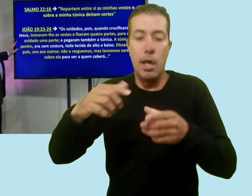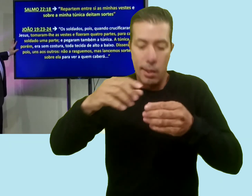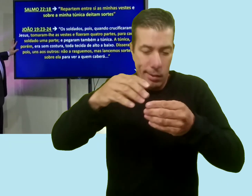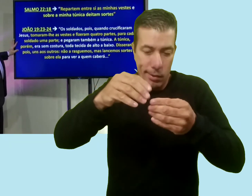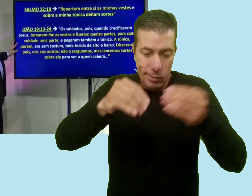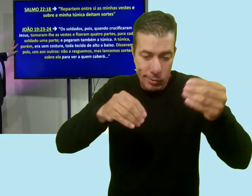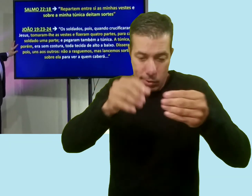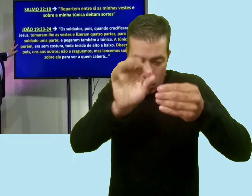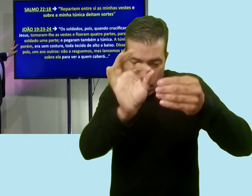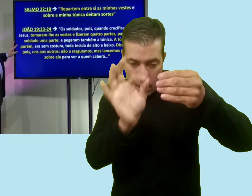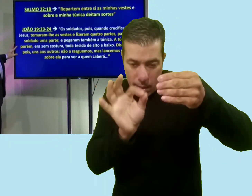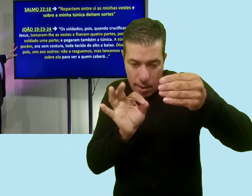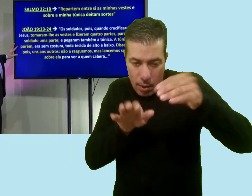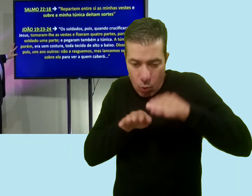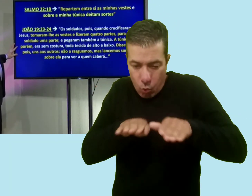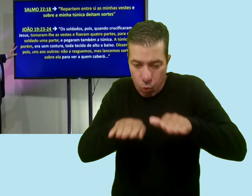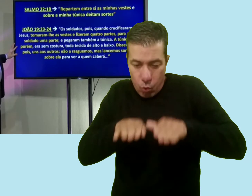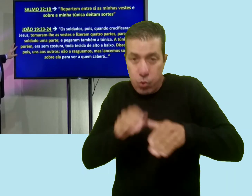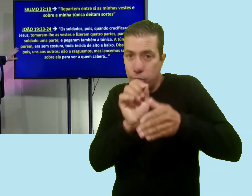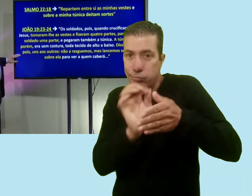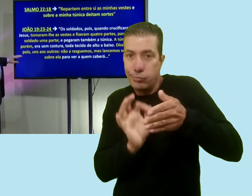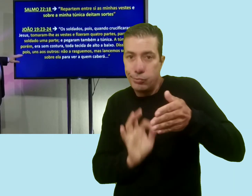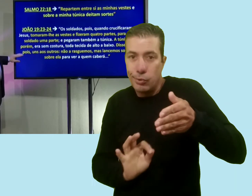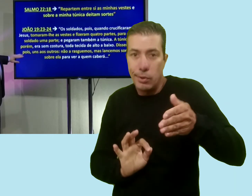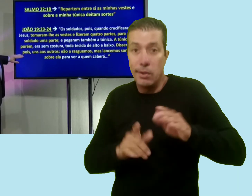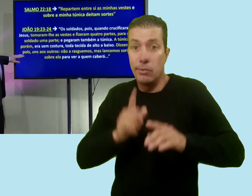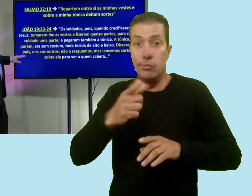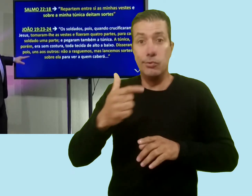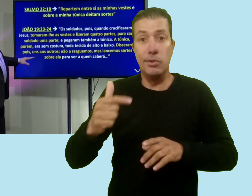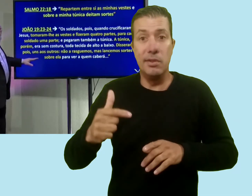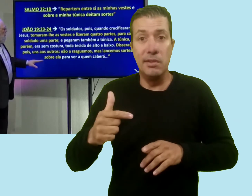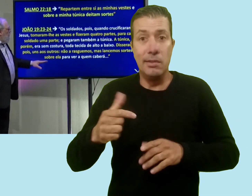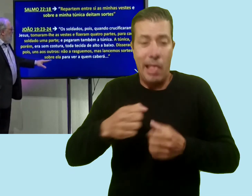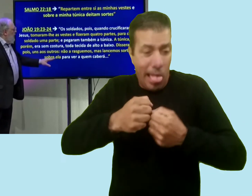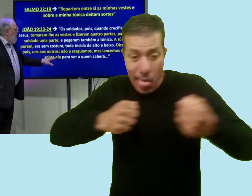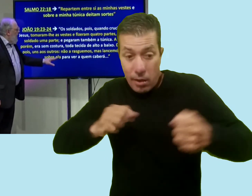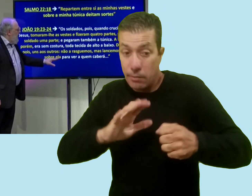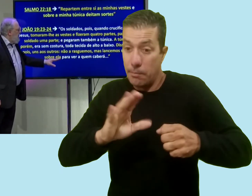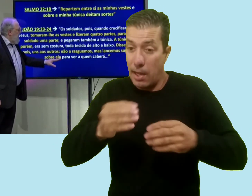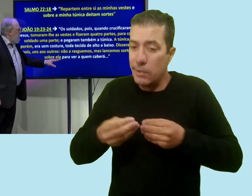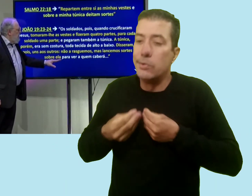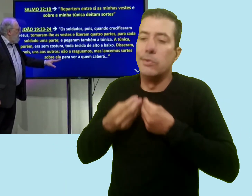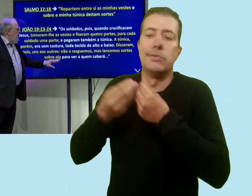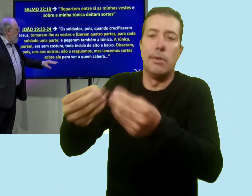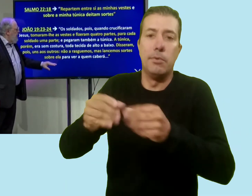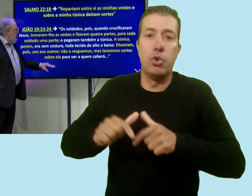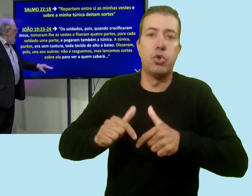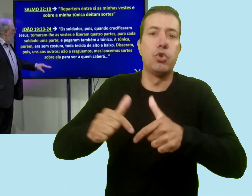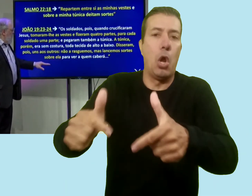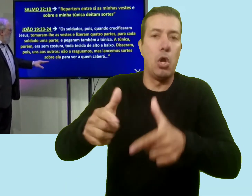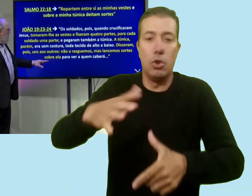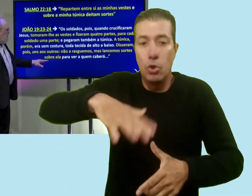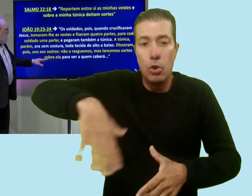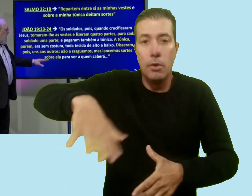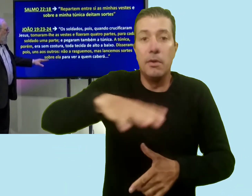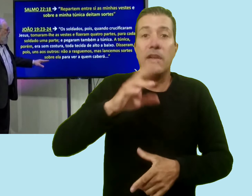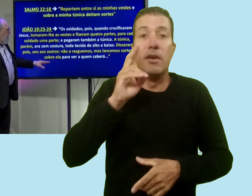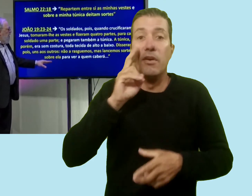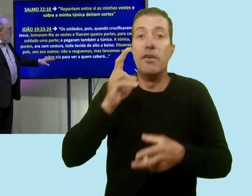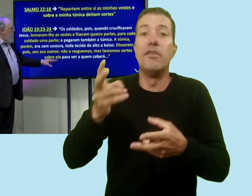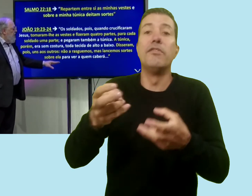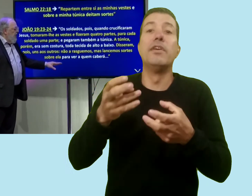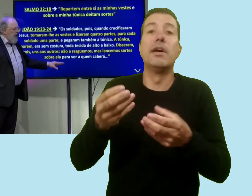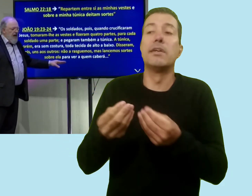sem costura, toda tecida de alto a baixo. Disseram, pois, uns aos outros, não a rasguemos, mas lancemos sorte sobre